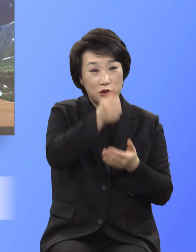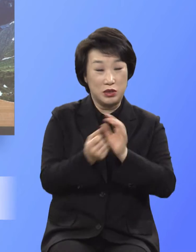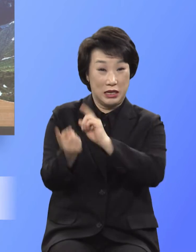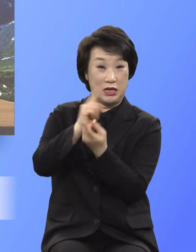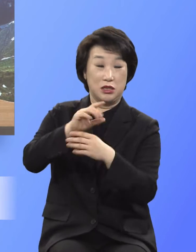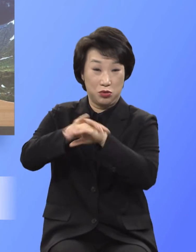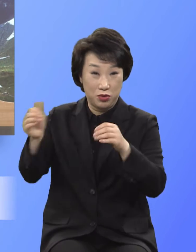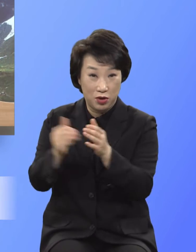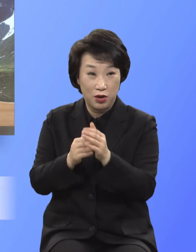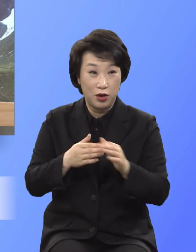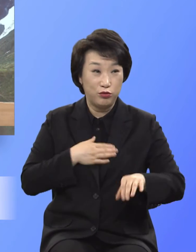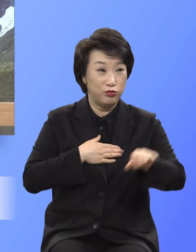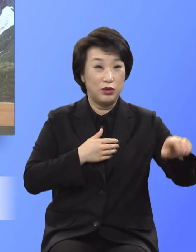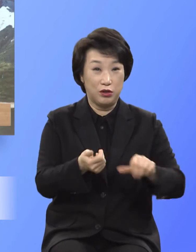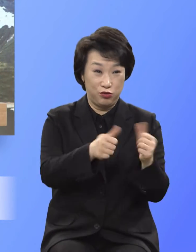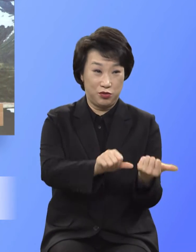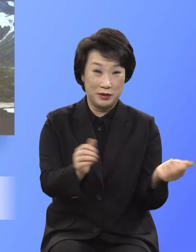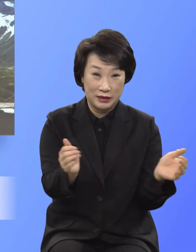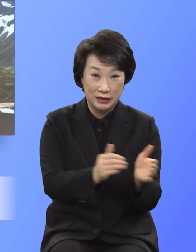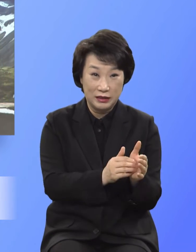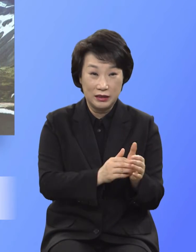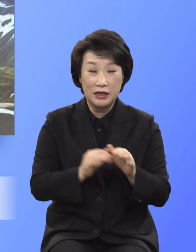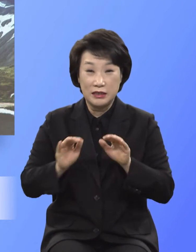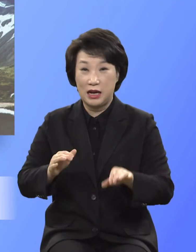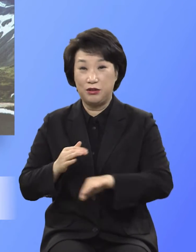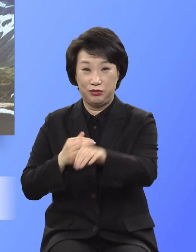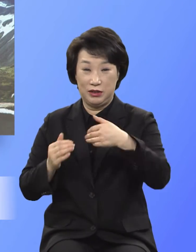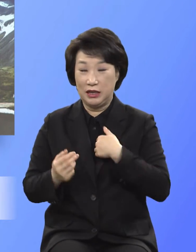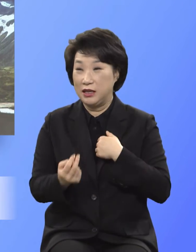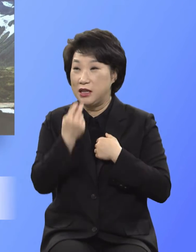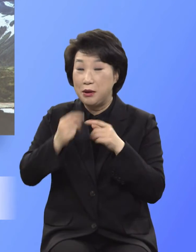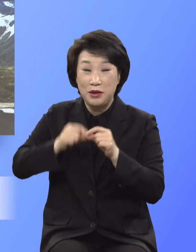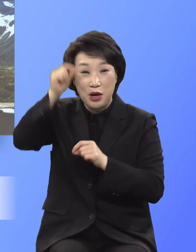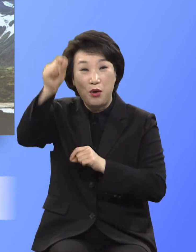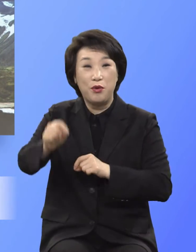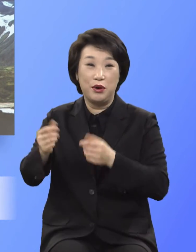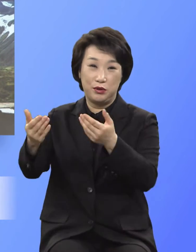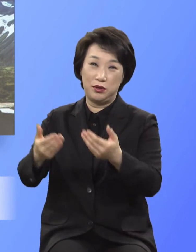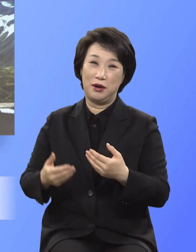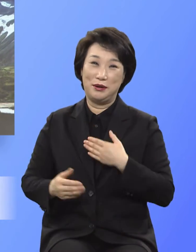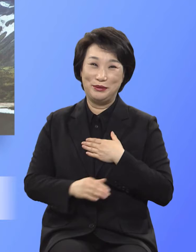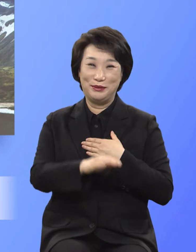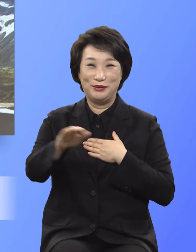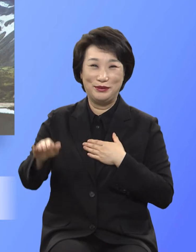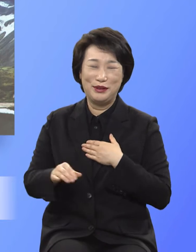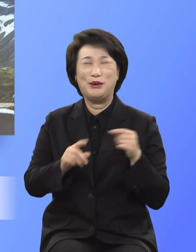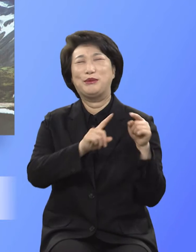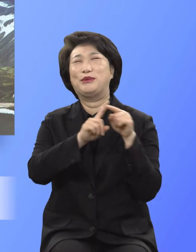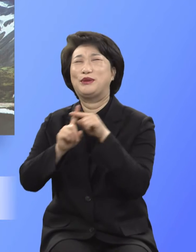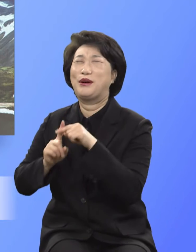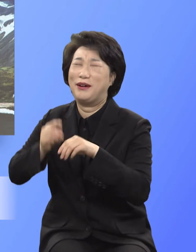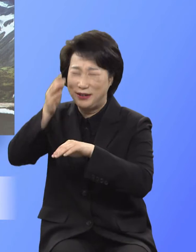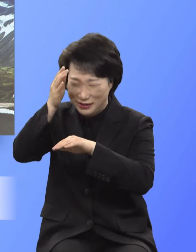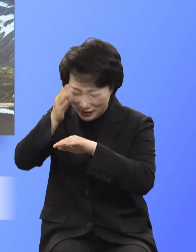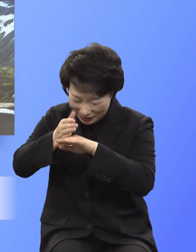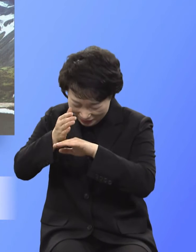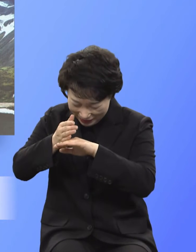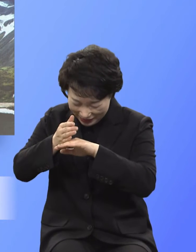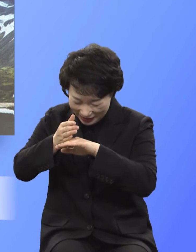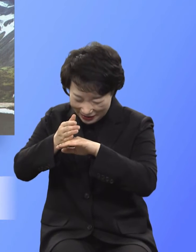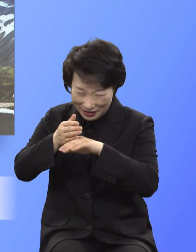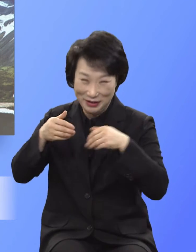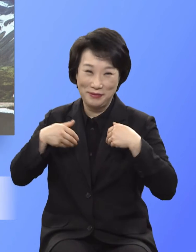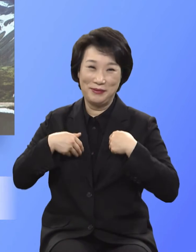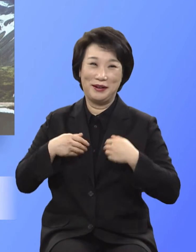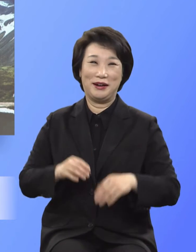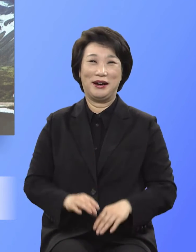죽음이 중단되게 하셨고 우리에게 영원한 생명 주셨으니 우리는 무조건 감사하다 이